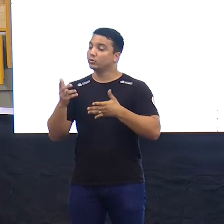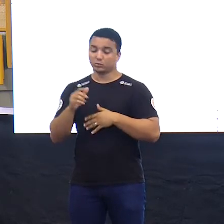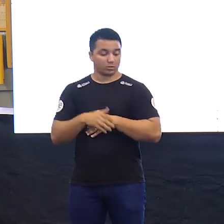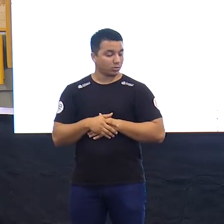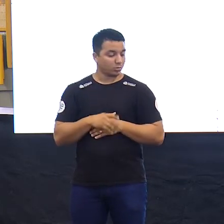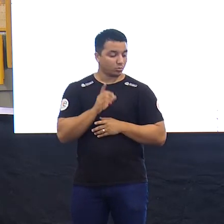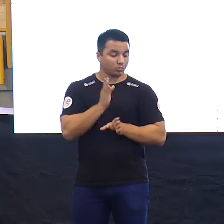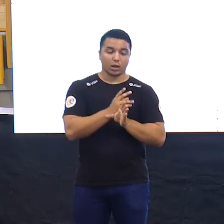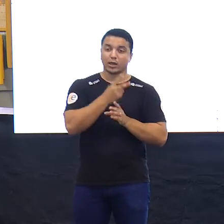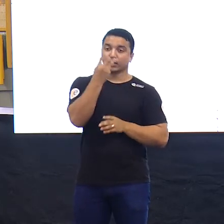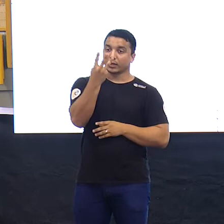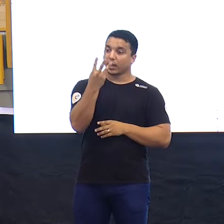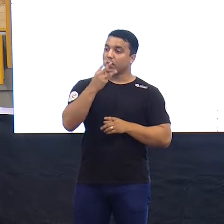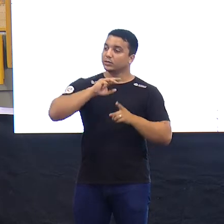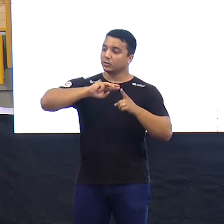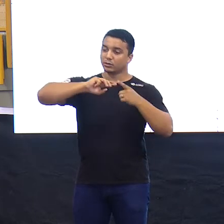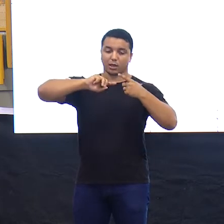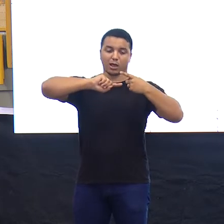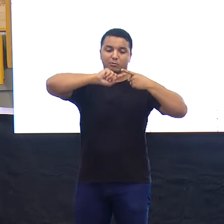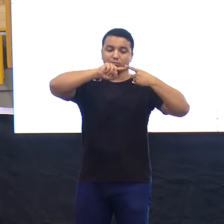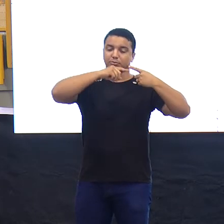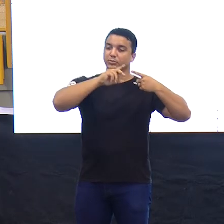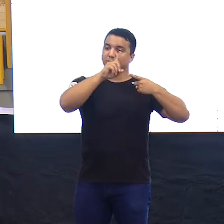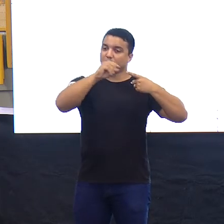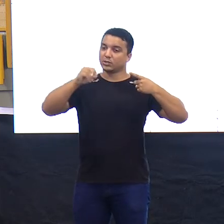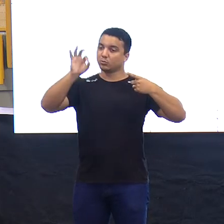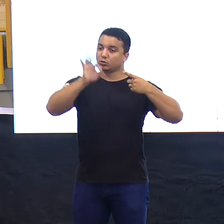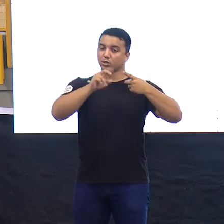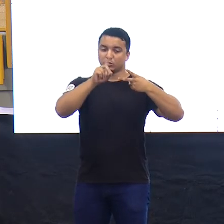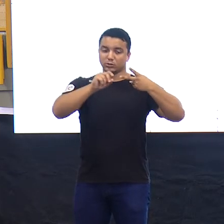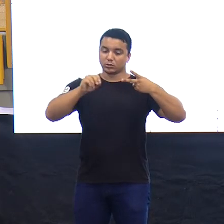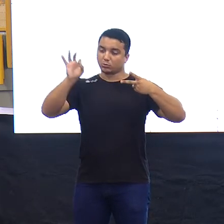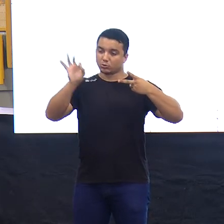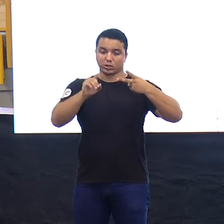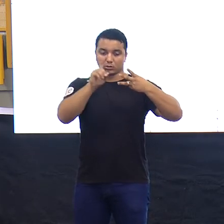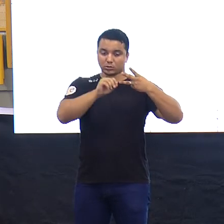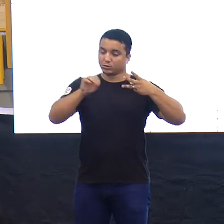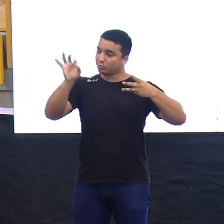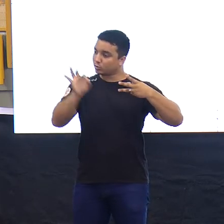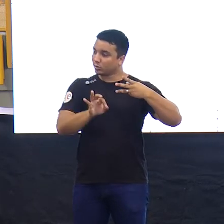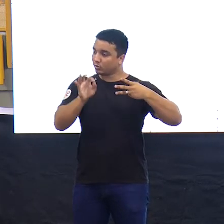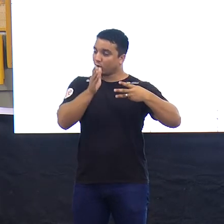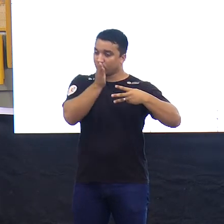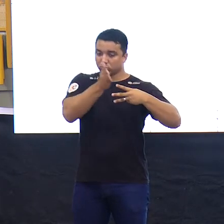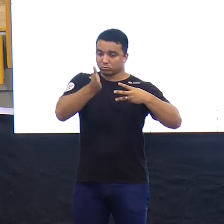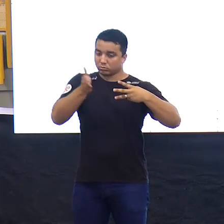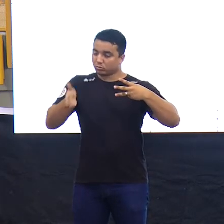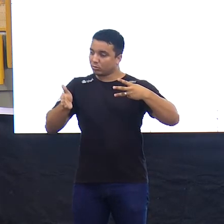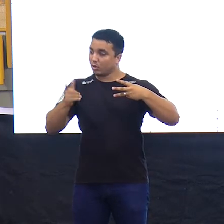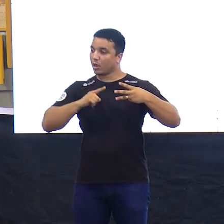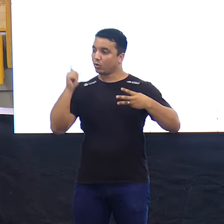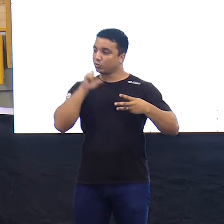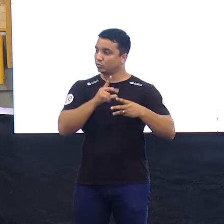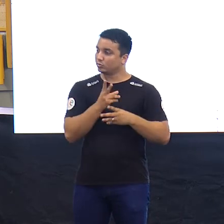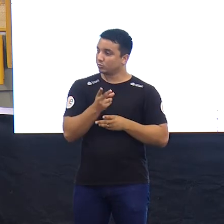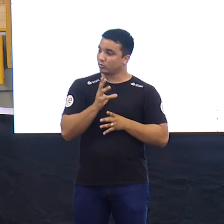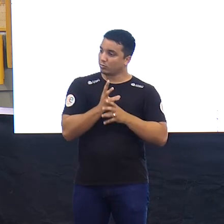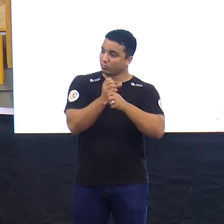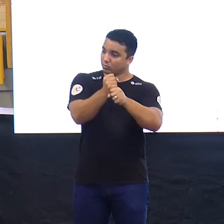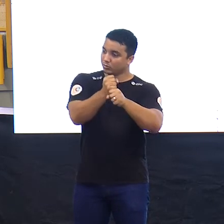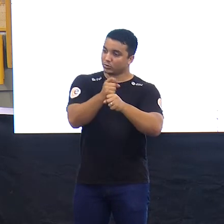foram 3 aumentos sucessivos de 100%. 100%,